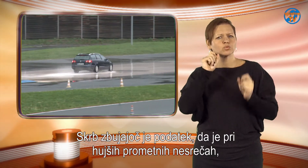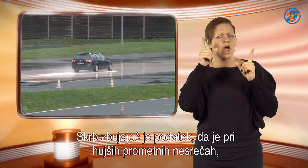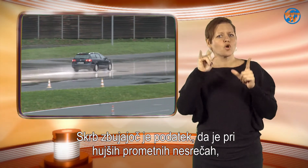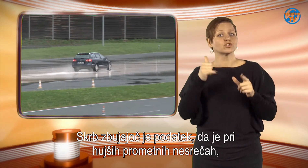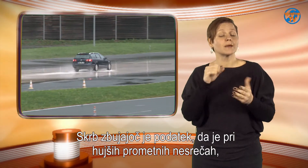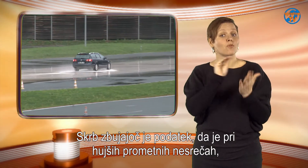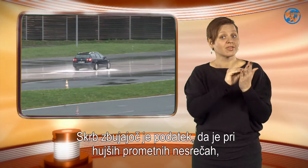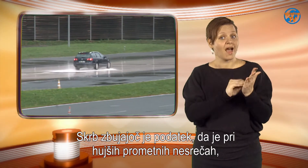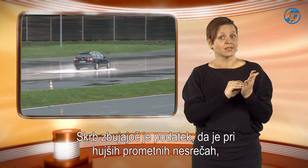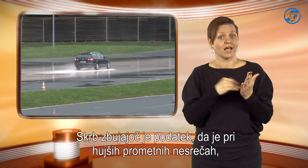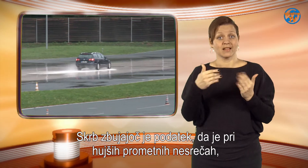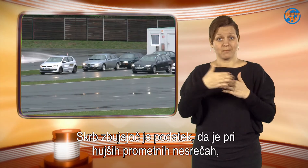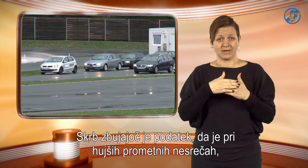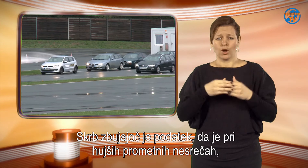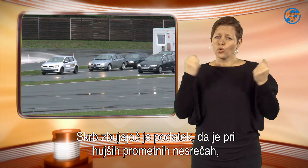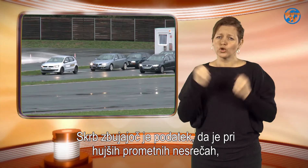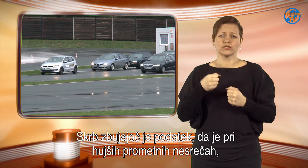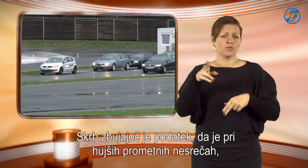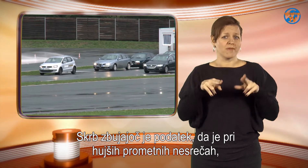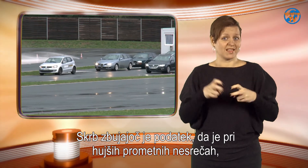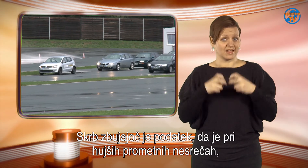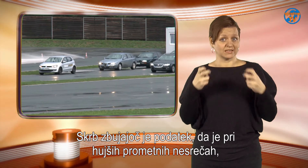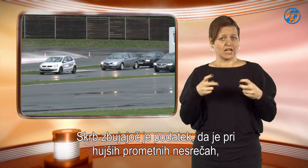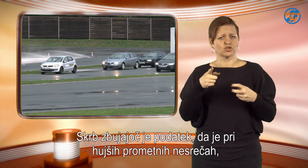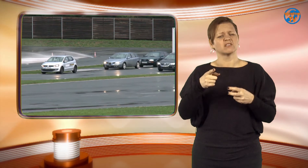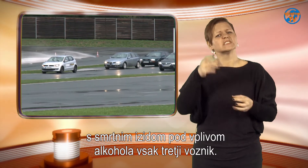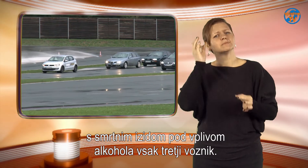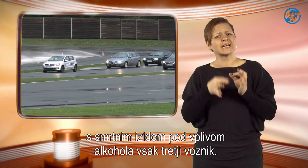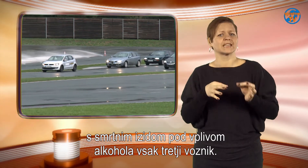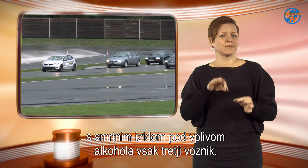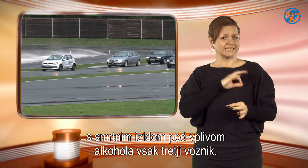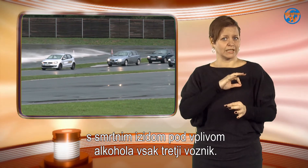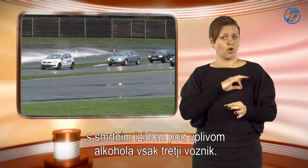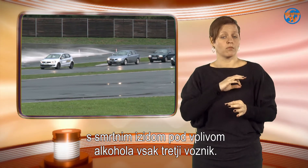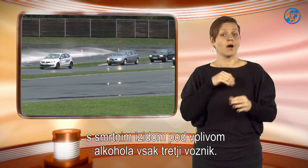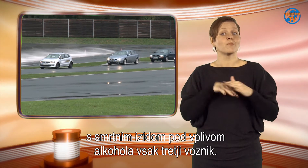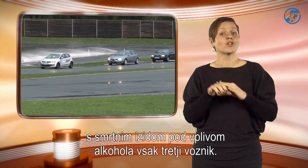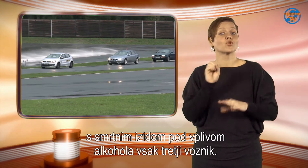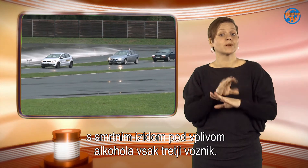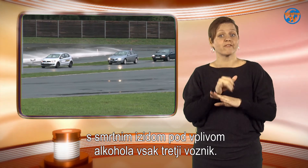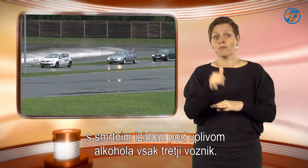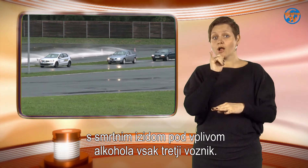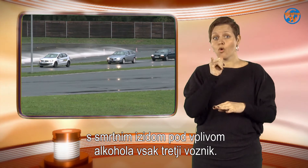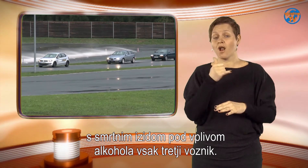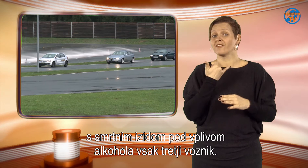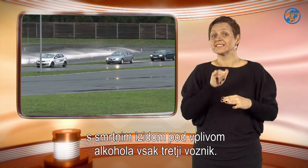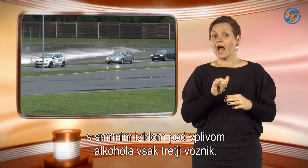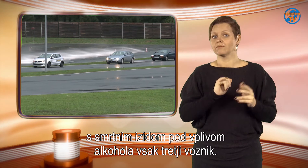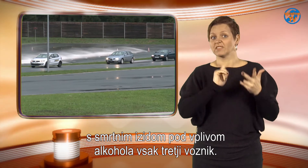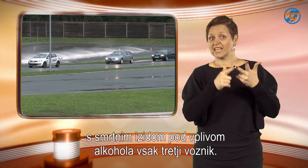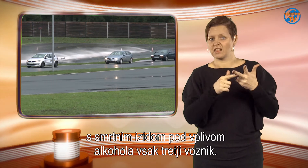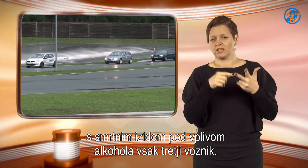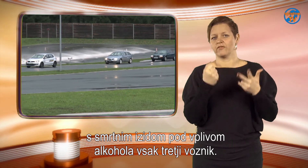Skrb vzbujajoč je podatek, da je pri hujših prometnih nesrečah s smrtnim izidom pod vplivom alkohola vsak